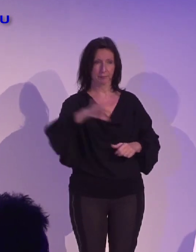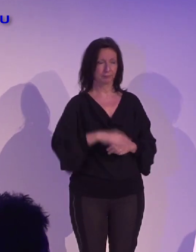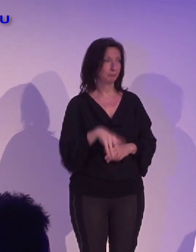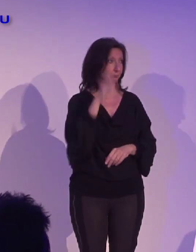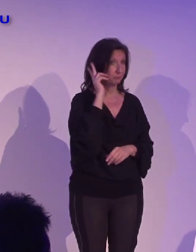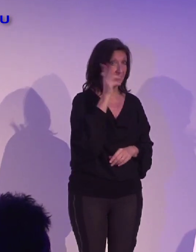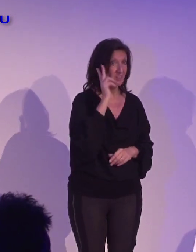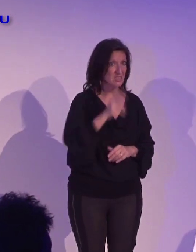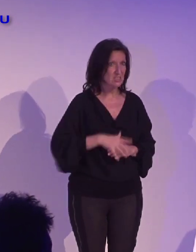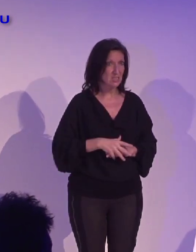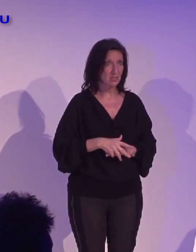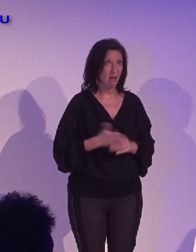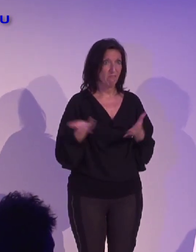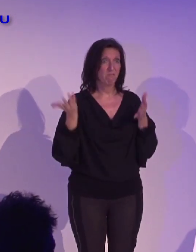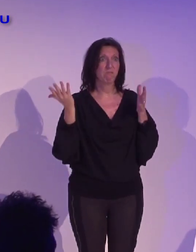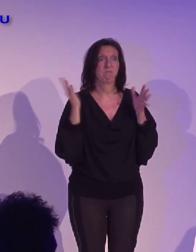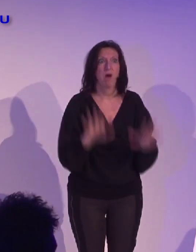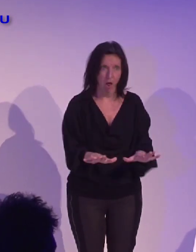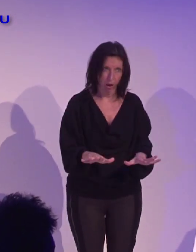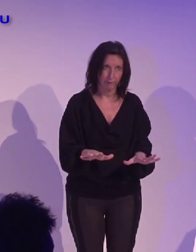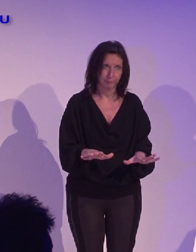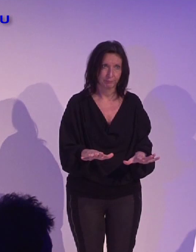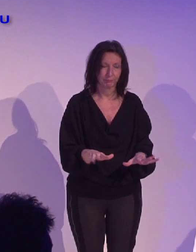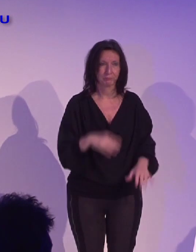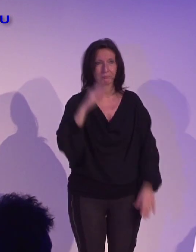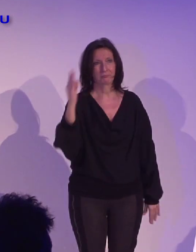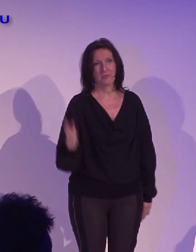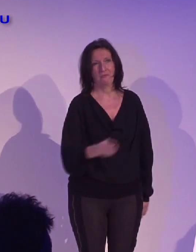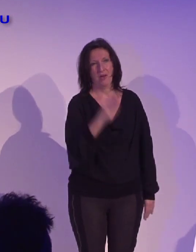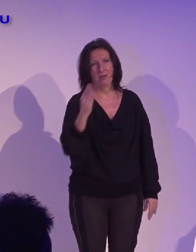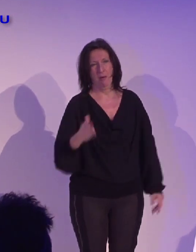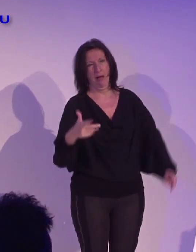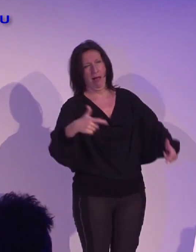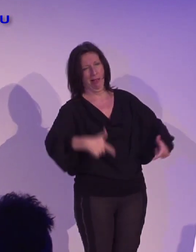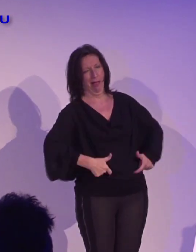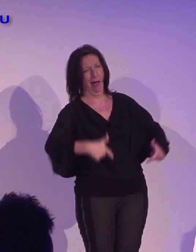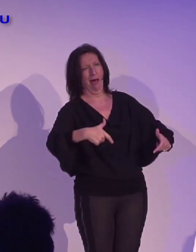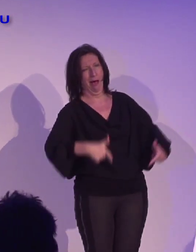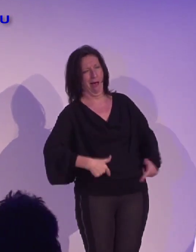Franziska stürzt. Und die Waschmaschine lacht sie aus.